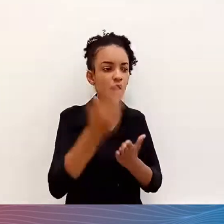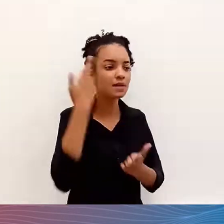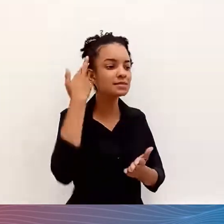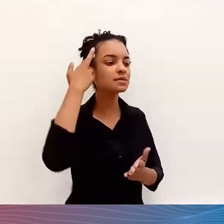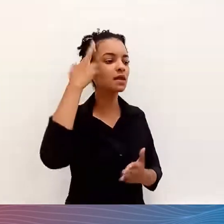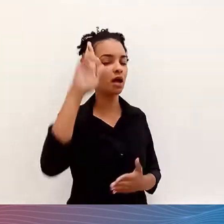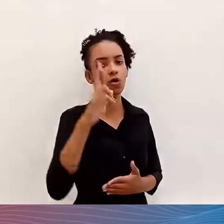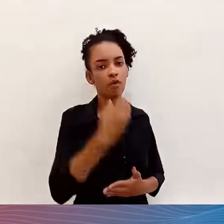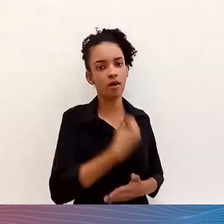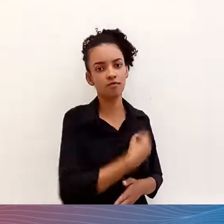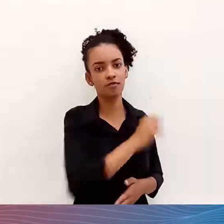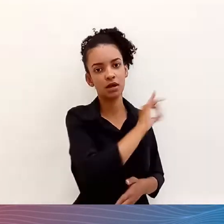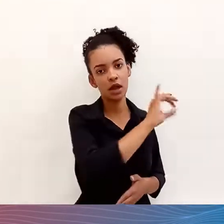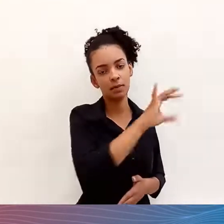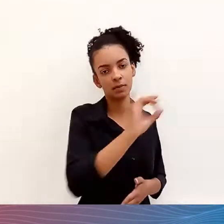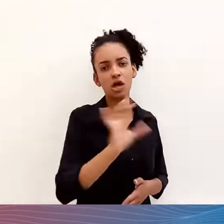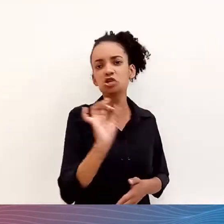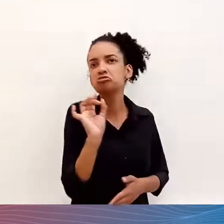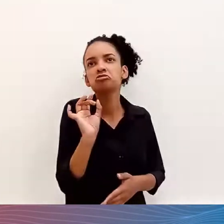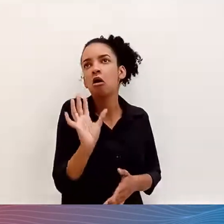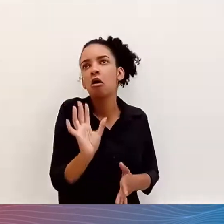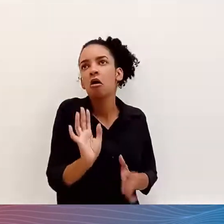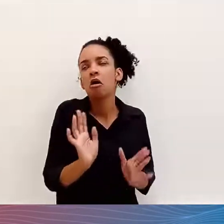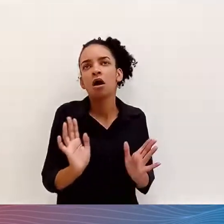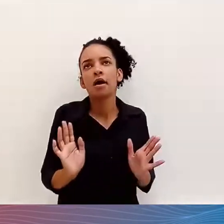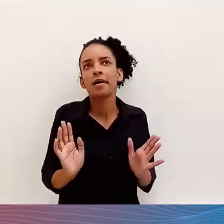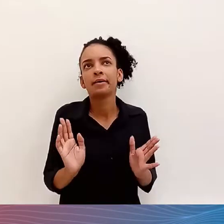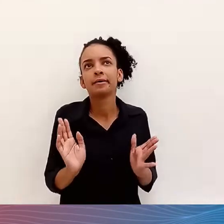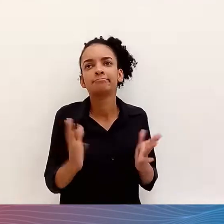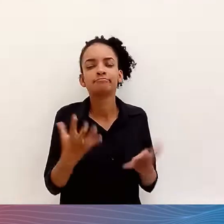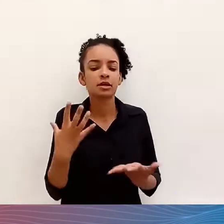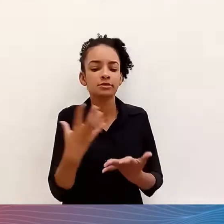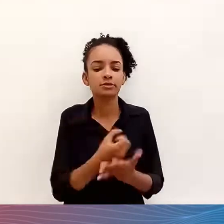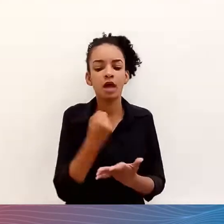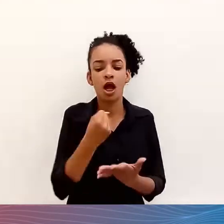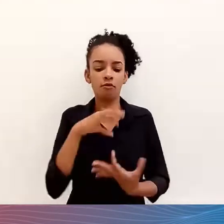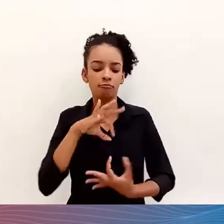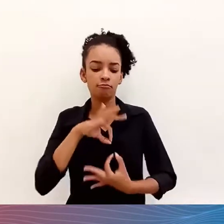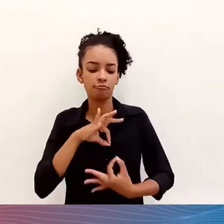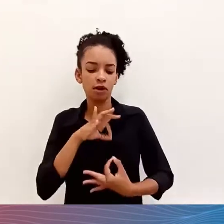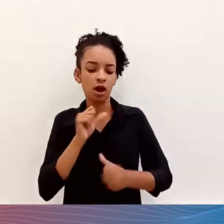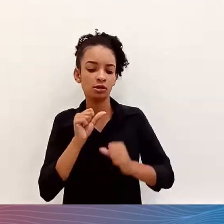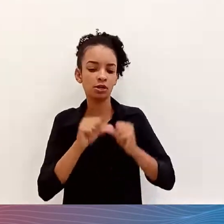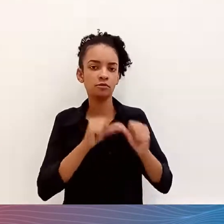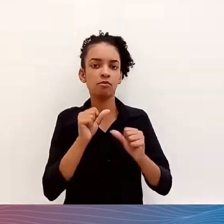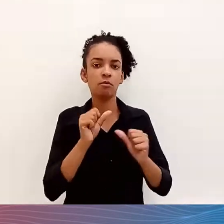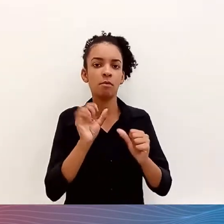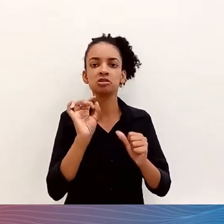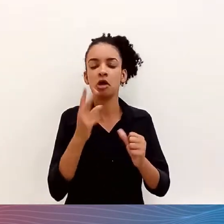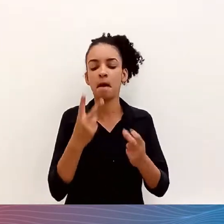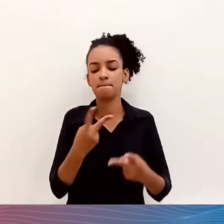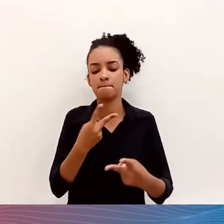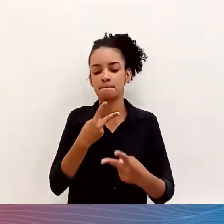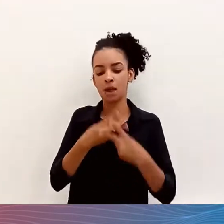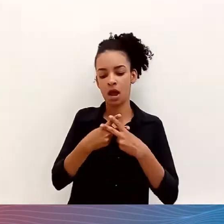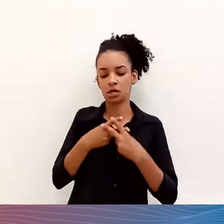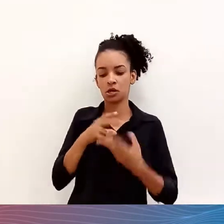somente uma pessoa é salva, regenerada no Espírito e trancafiar Cristo no espírito humano.